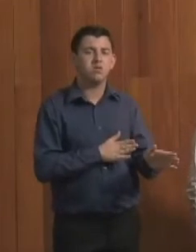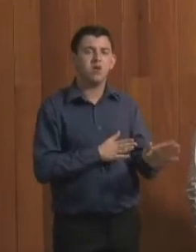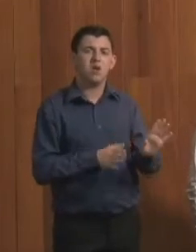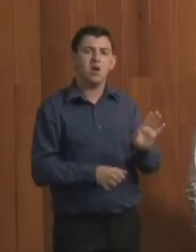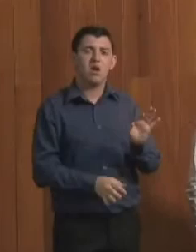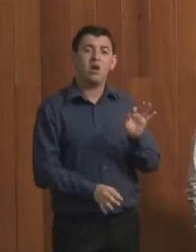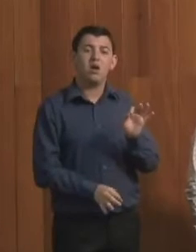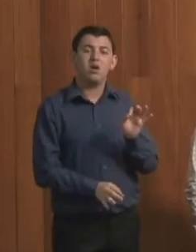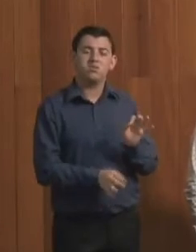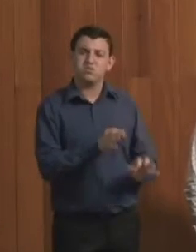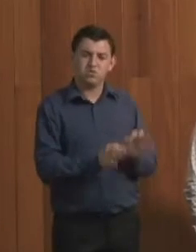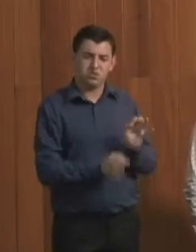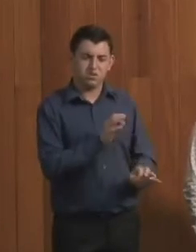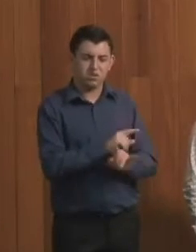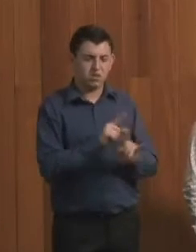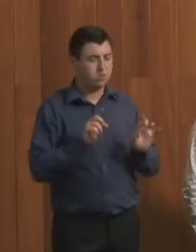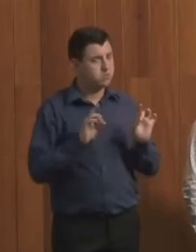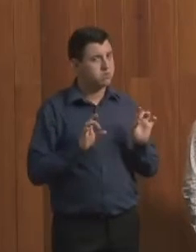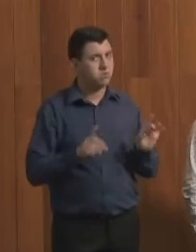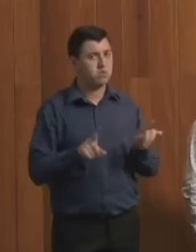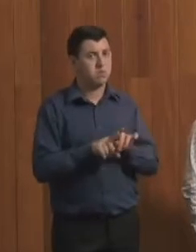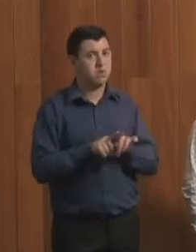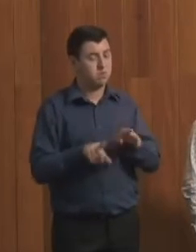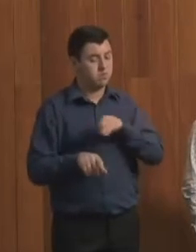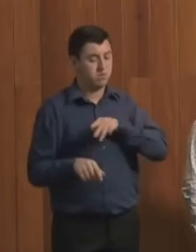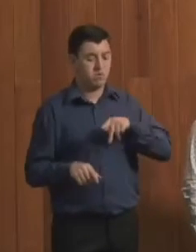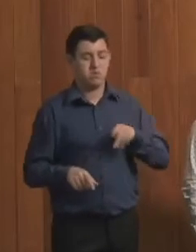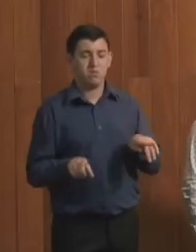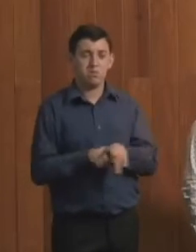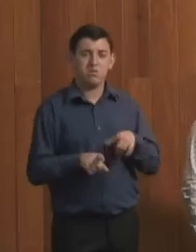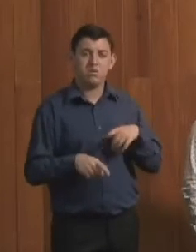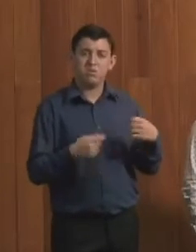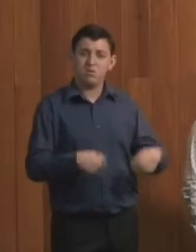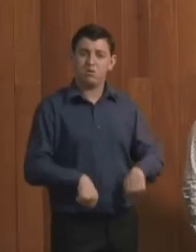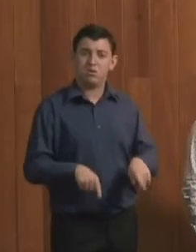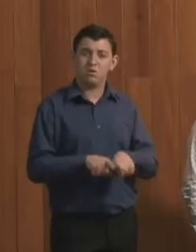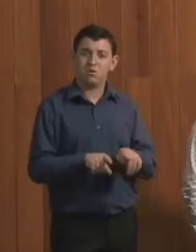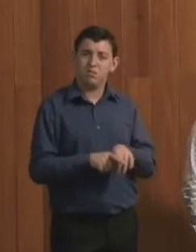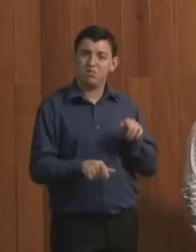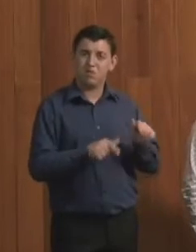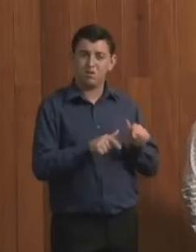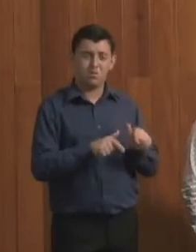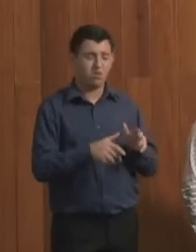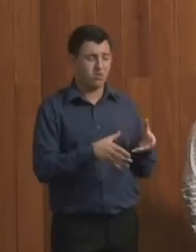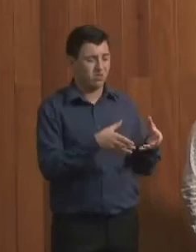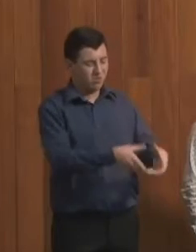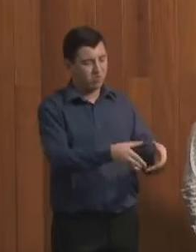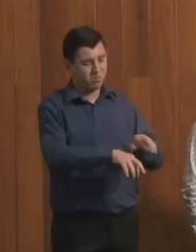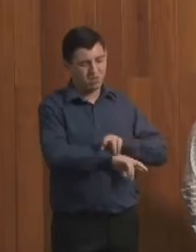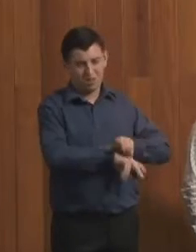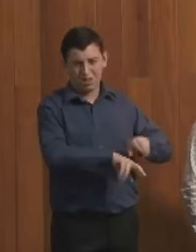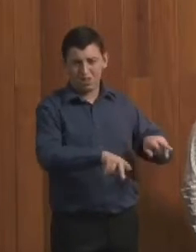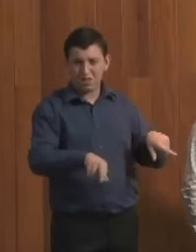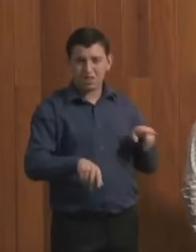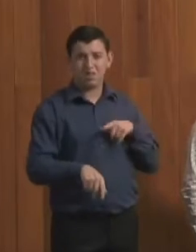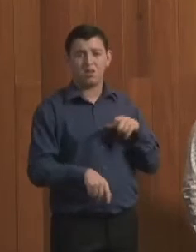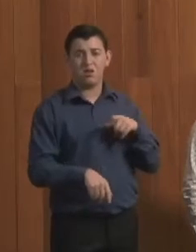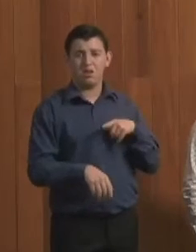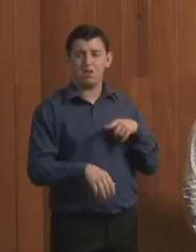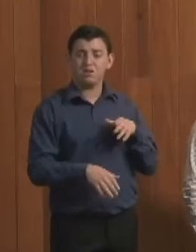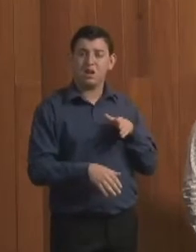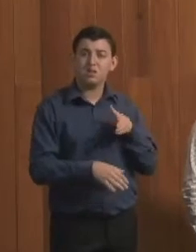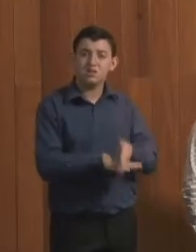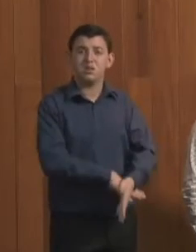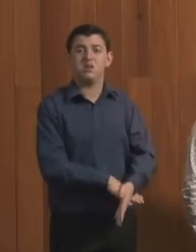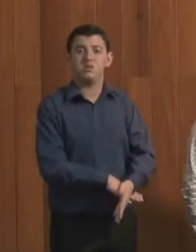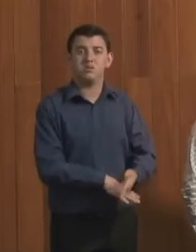Ministério Público, então, da facilitação da necessidade, da demanda que esses grupos têm, né, em relação ao acesso, e surgiram